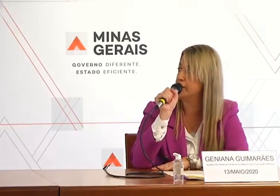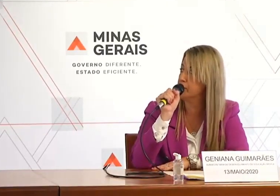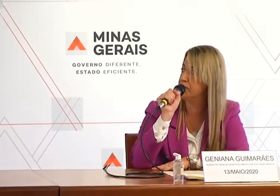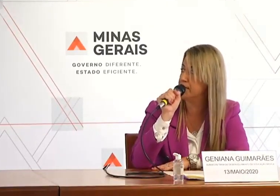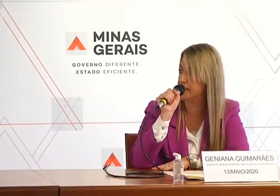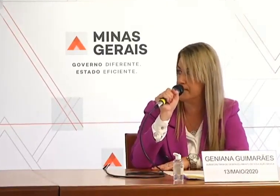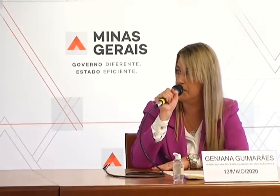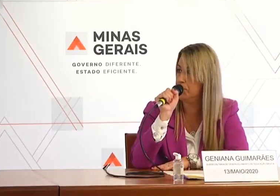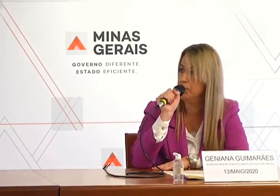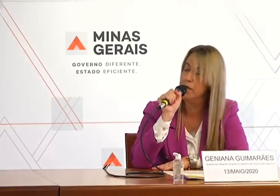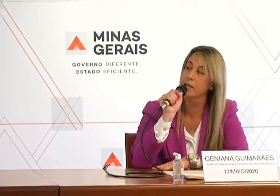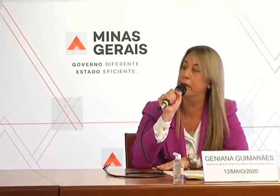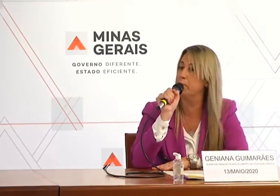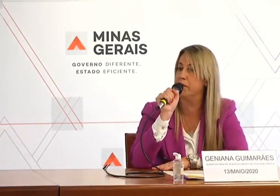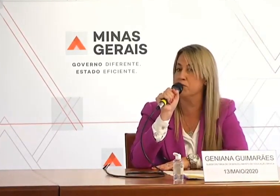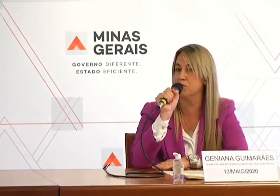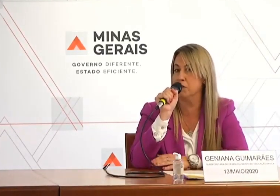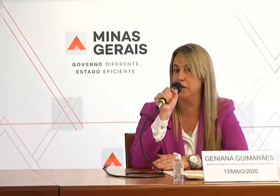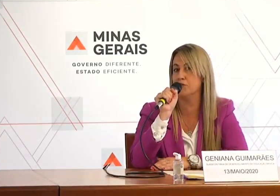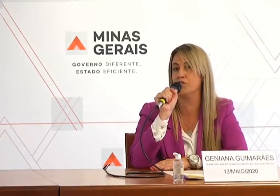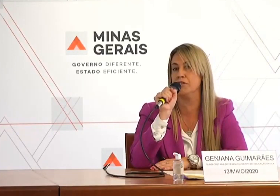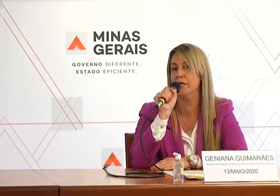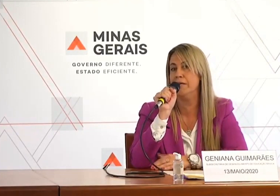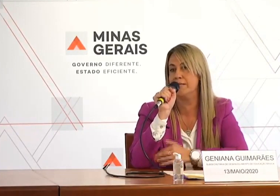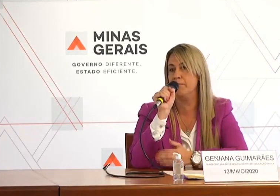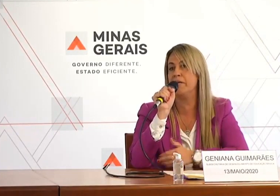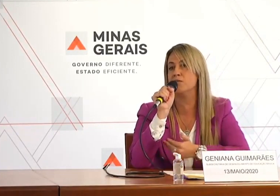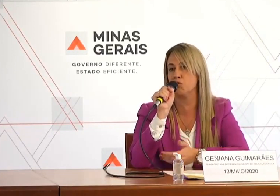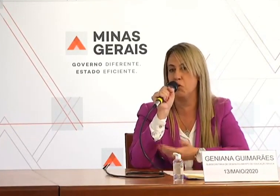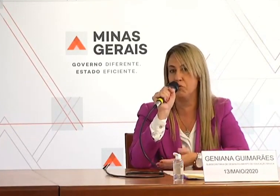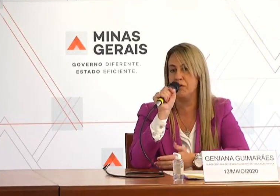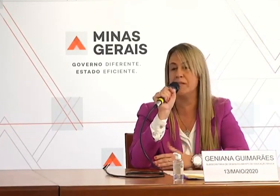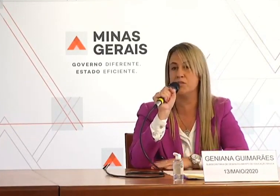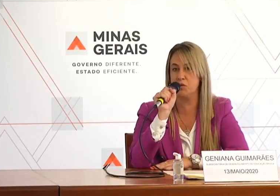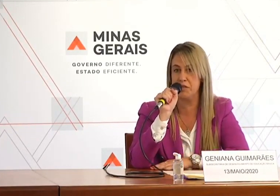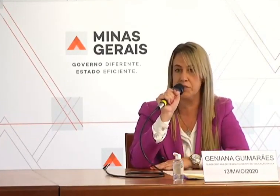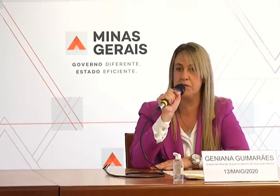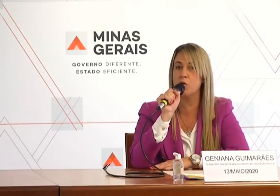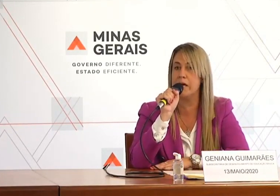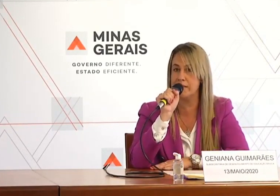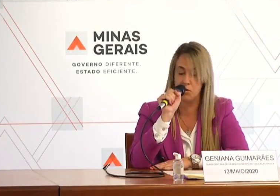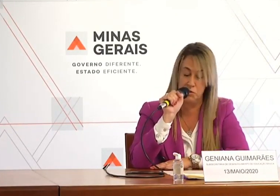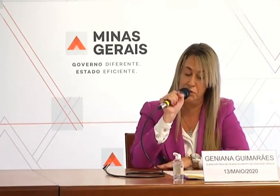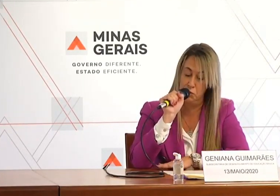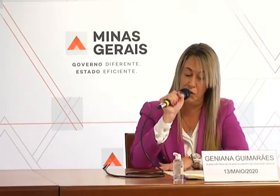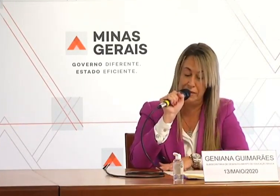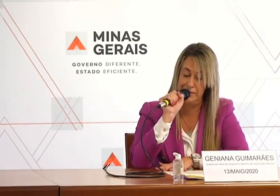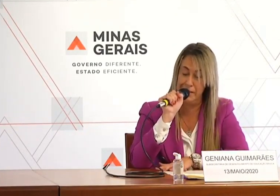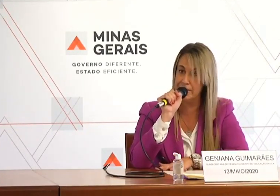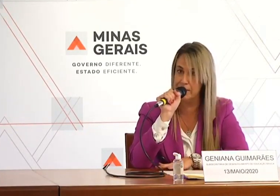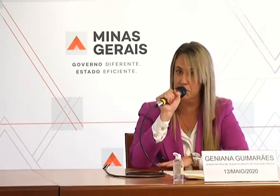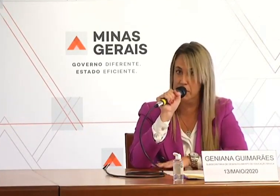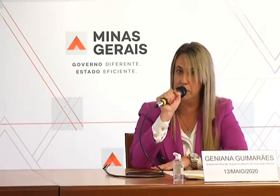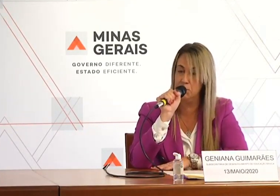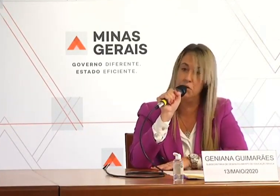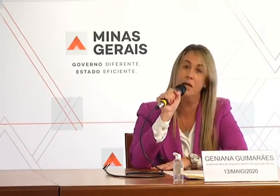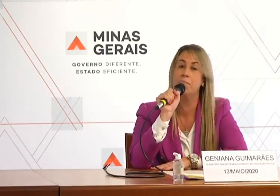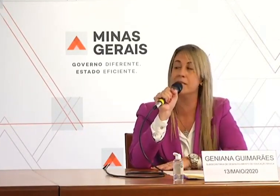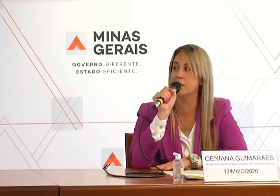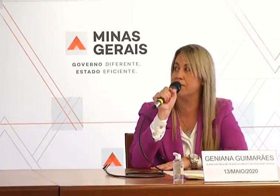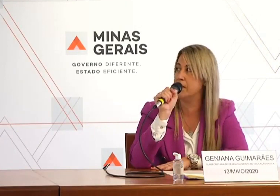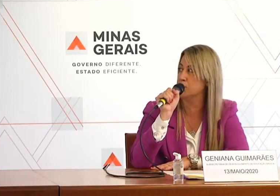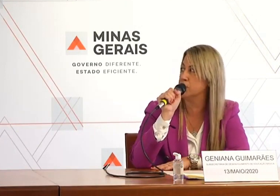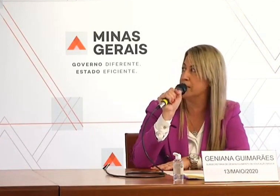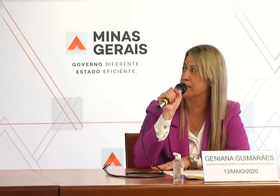atividade de fixação, para que o estudante sempre resolva questões vinculadas ao conteúdo que ele está estudando,